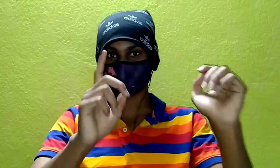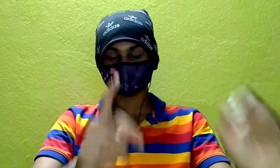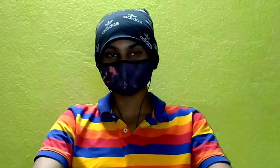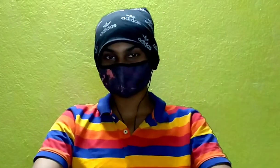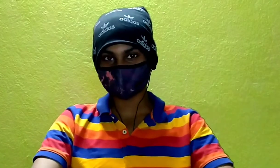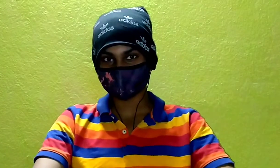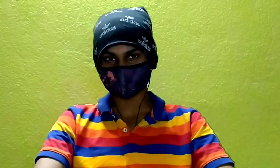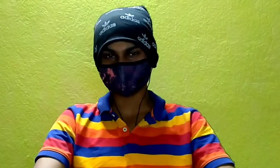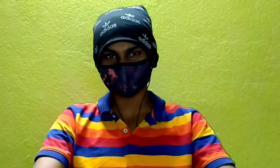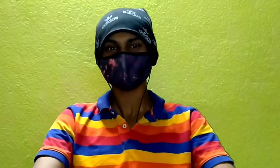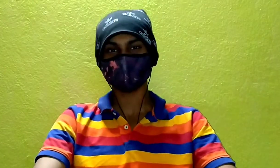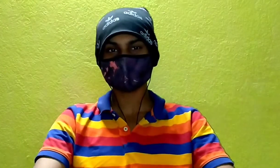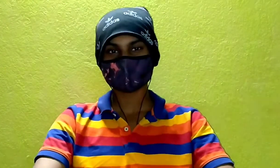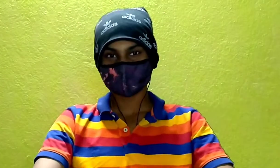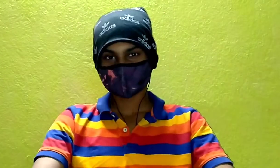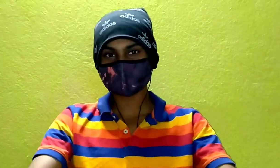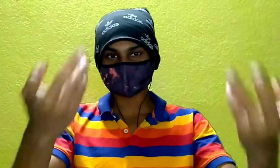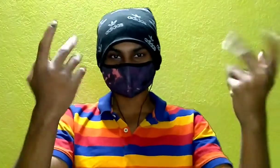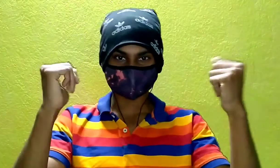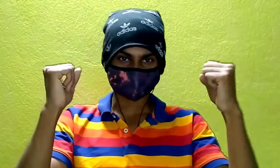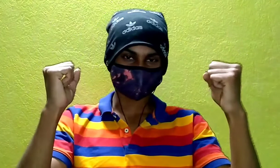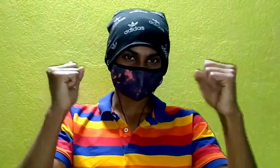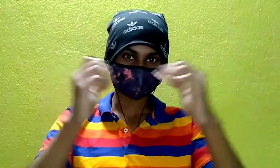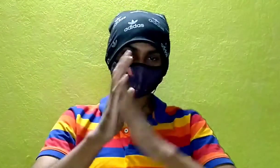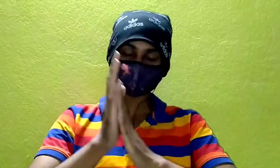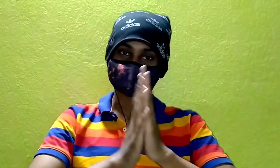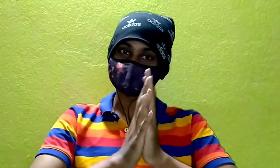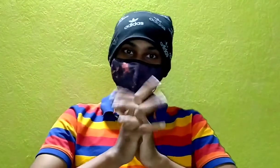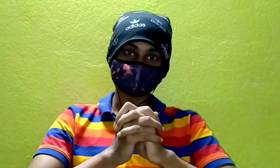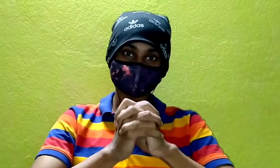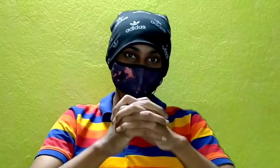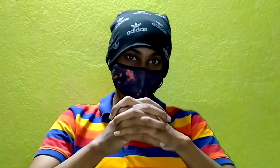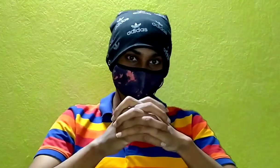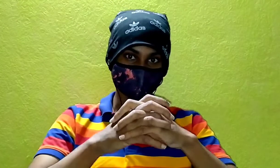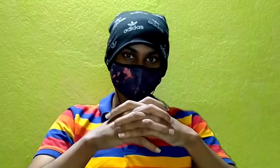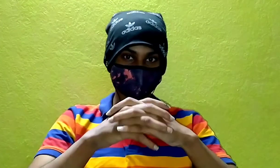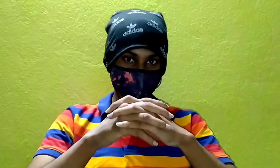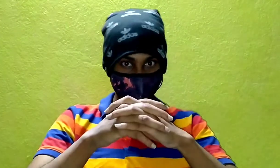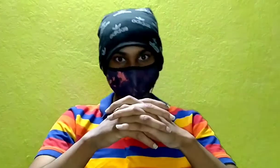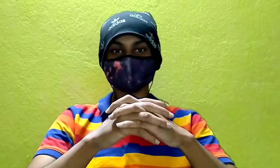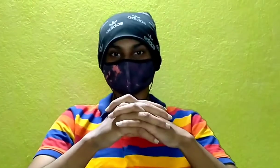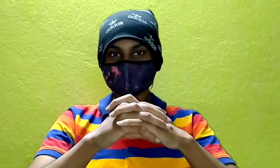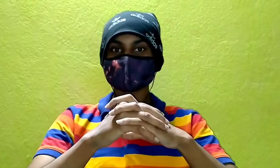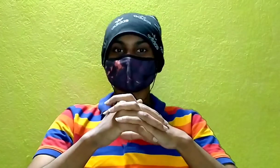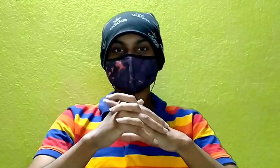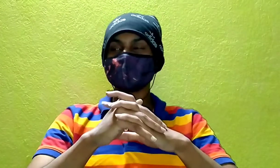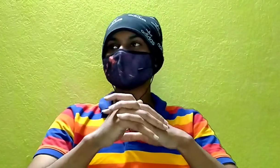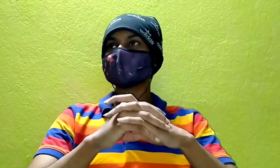और फिर आप देख ऐड 1 मिनट क्या जाता है वहीं लेकिन स्पेशल टाइप का बॉक्सिंग नहीं किया तो देखना जरूर कि